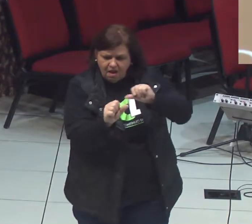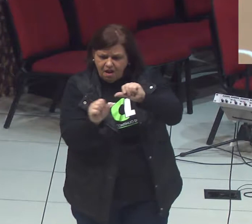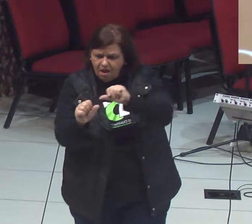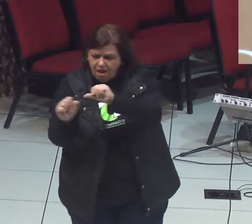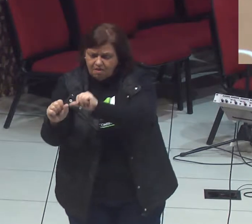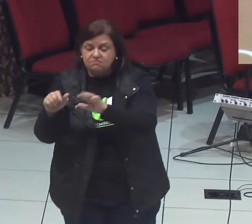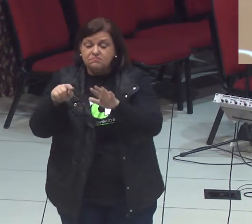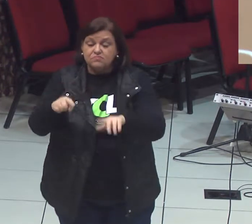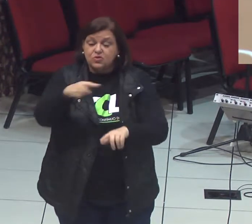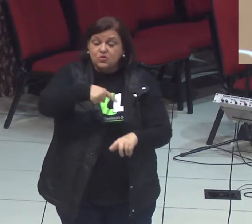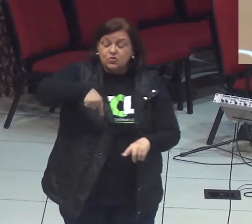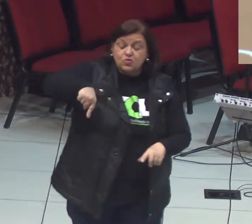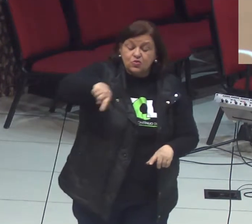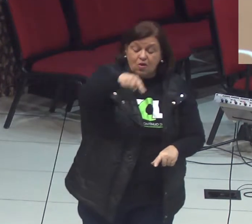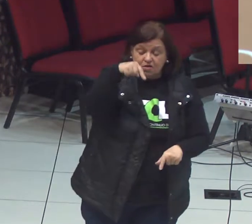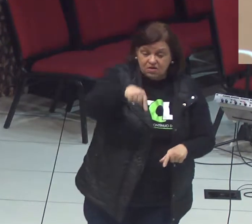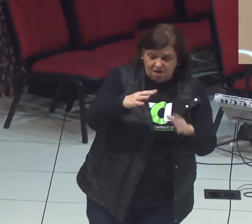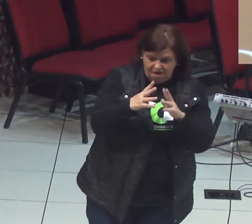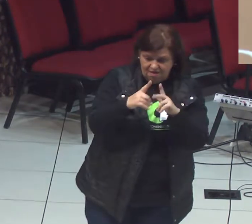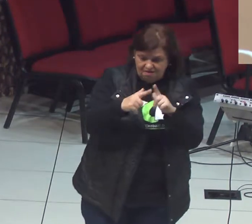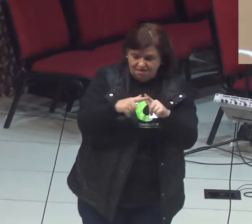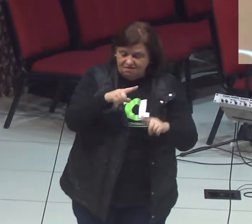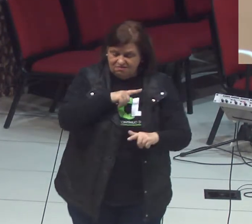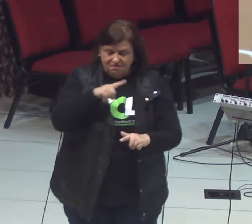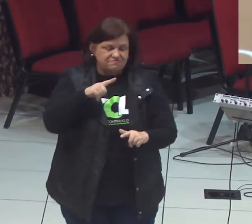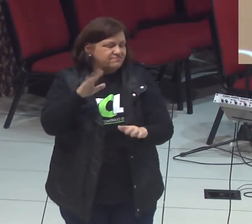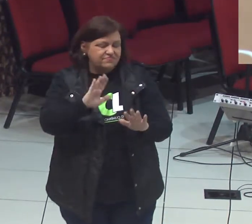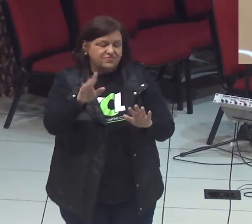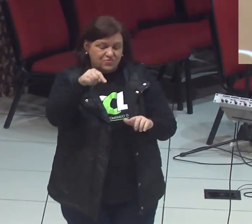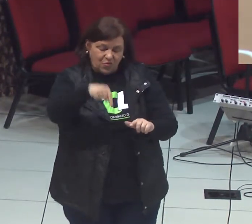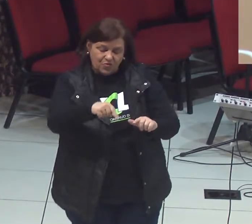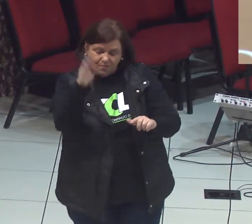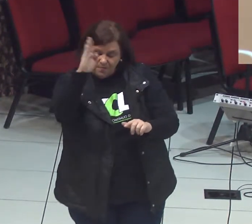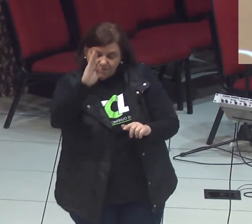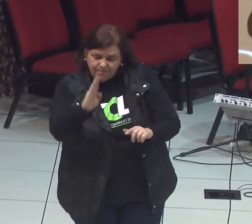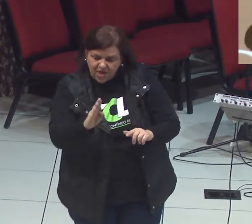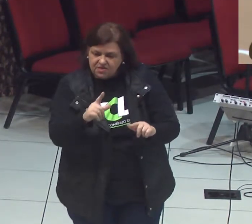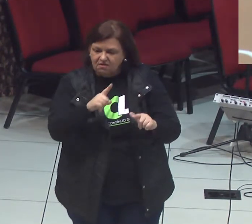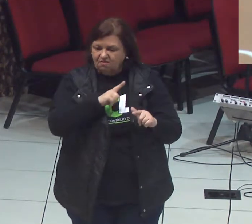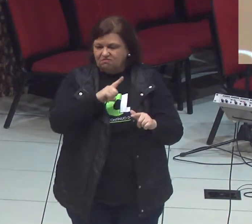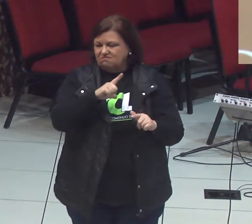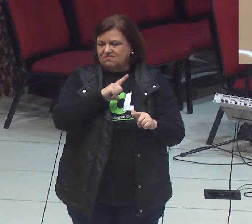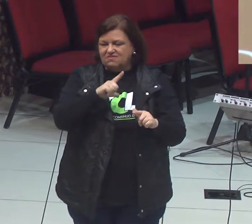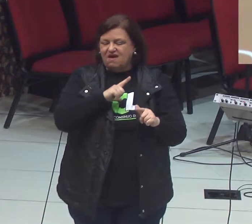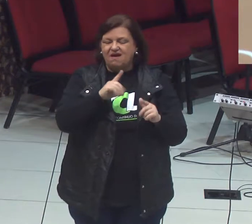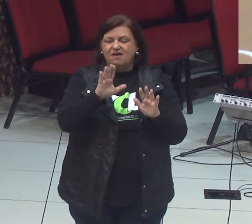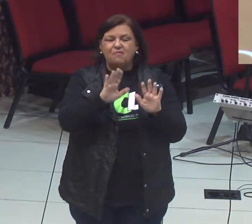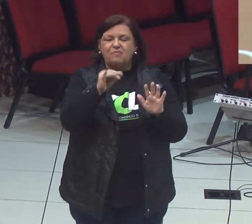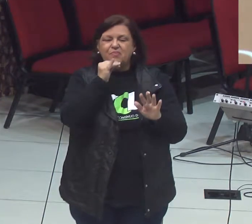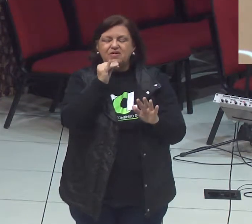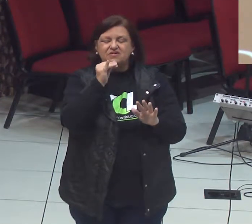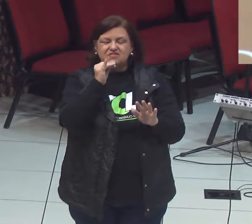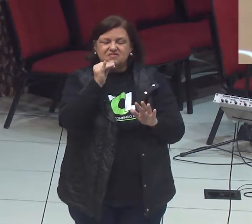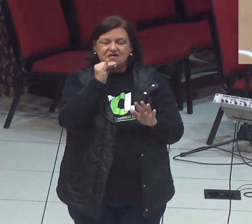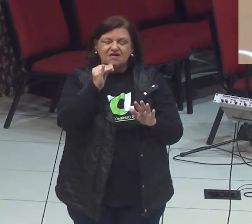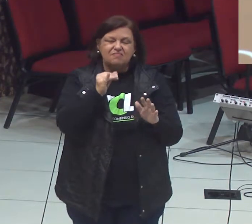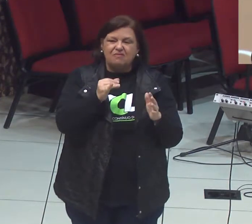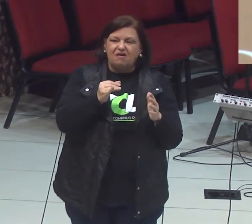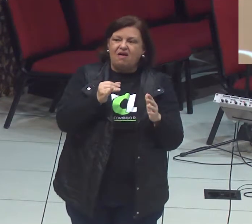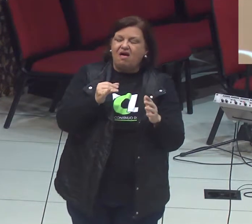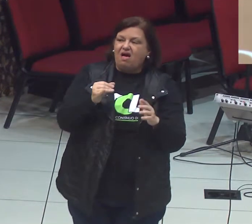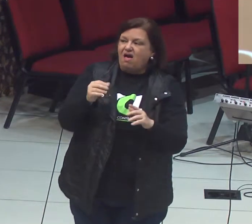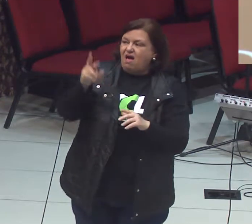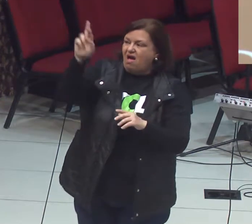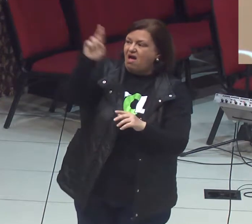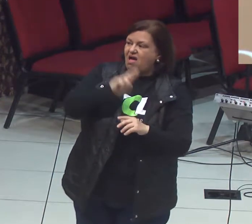que a nossa Constituição defende, né? E também em relação à presença do sincretismo, que é essa mistura toda, eu